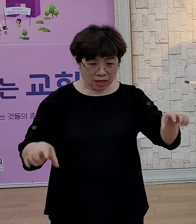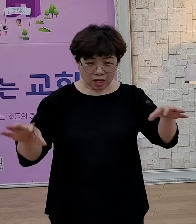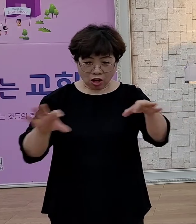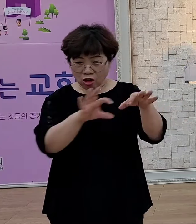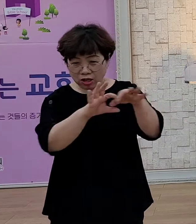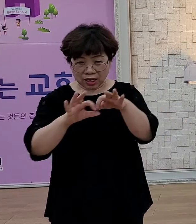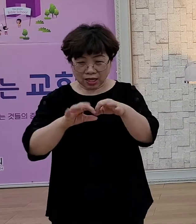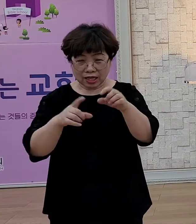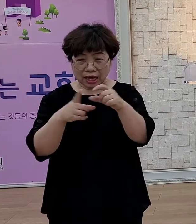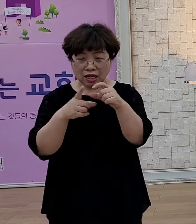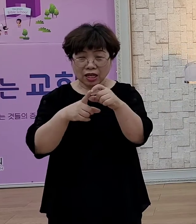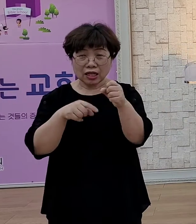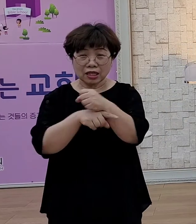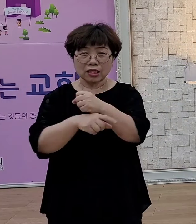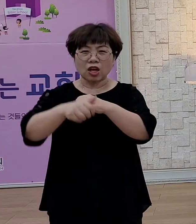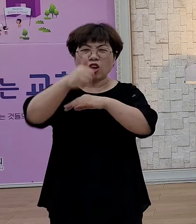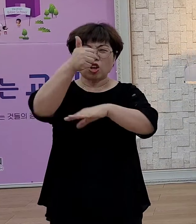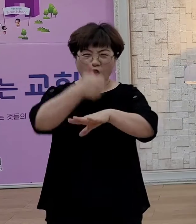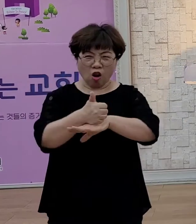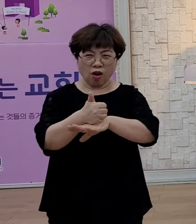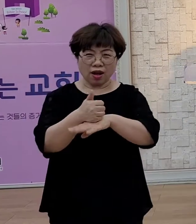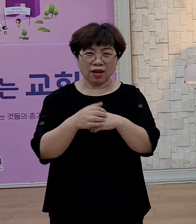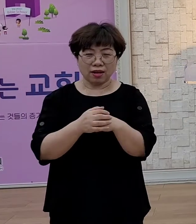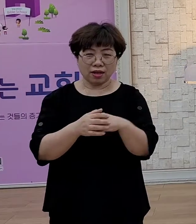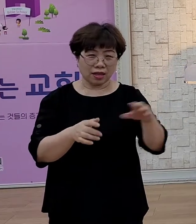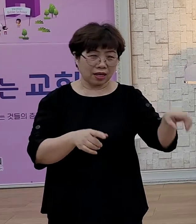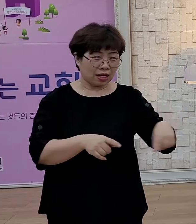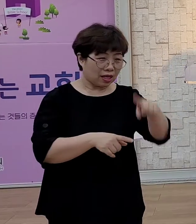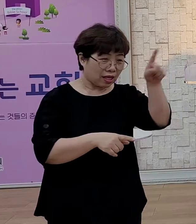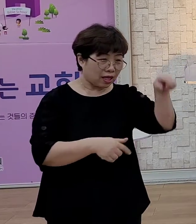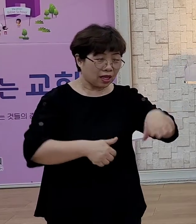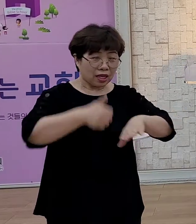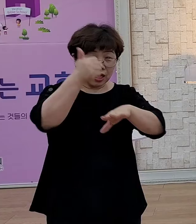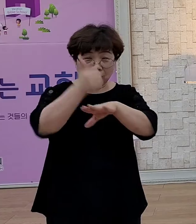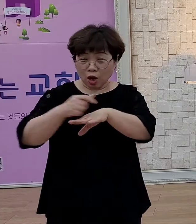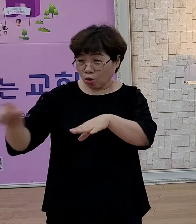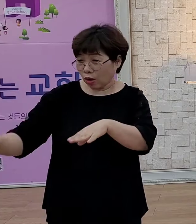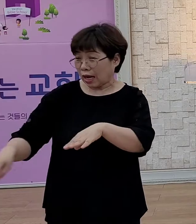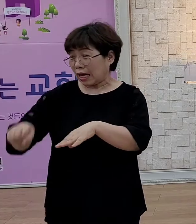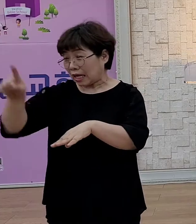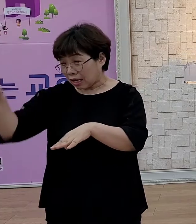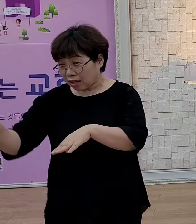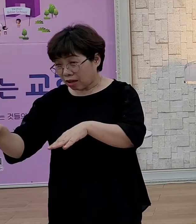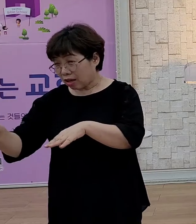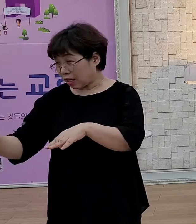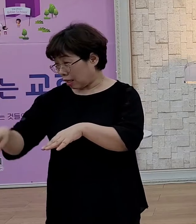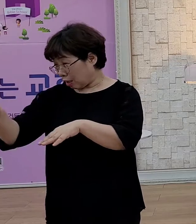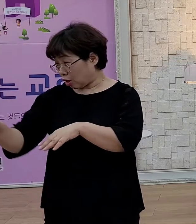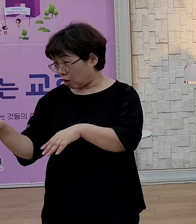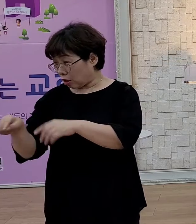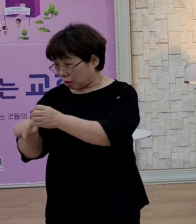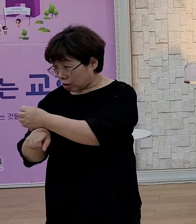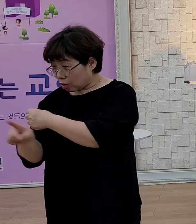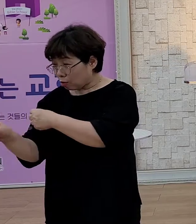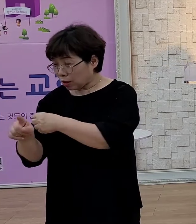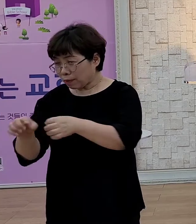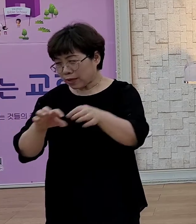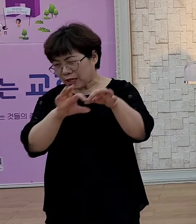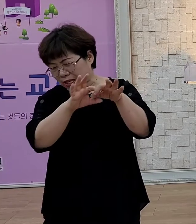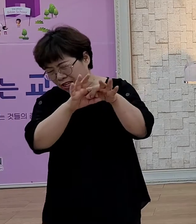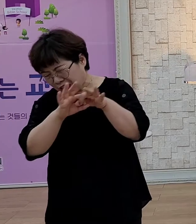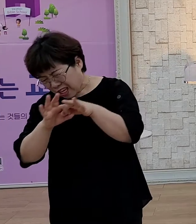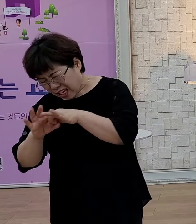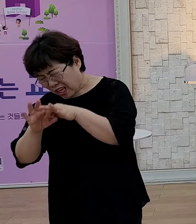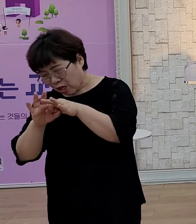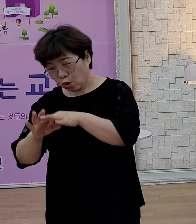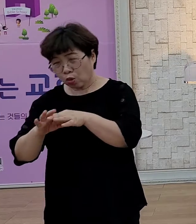그렇습니다. 오늘 결론은 성경이 길이 참으라. 길이 참으라. 여러분 참는 것을